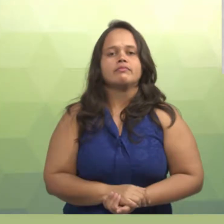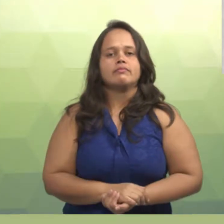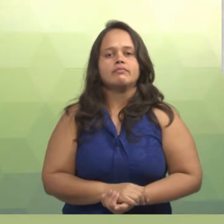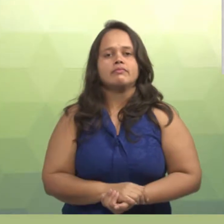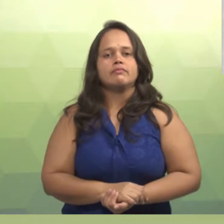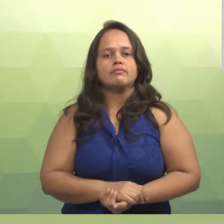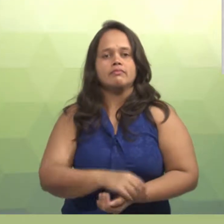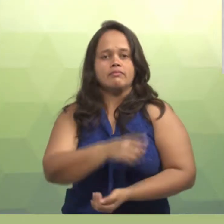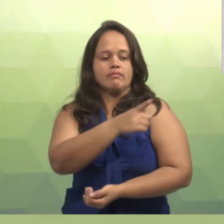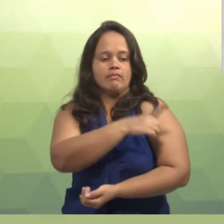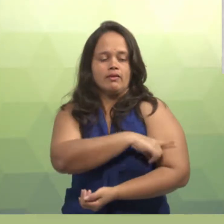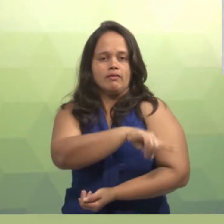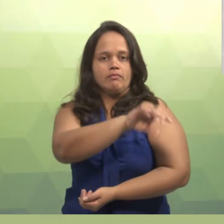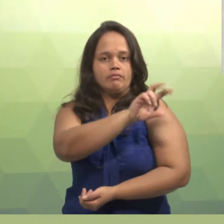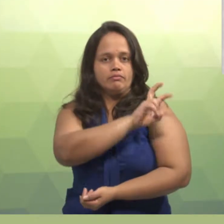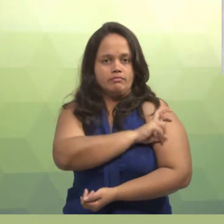quantitativos.